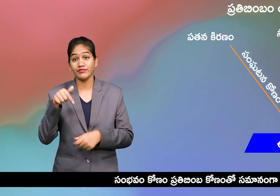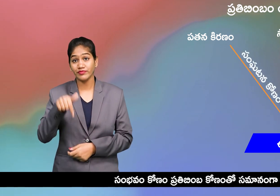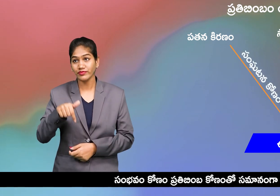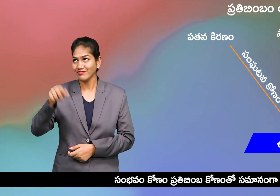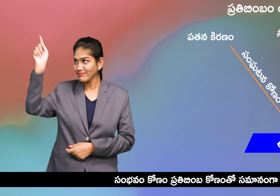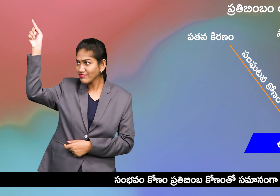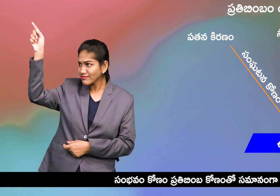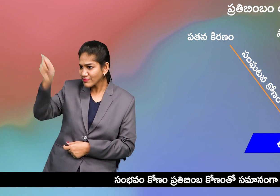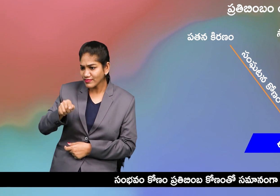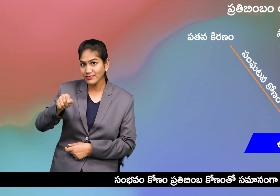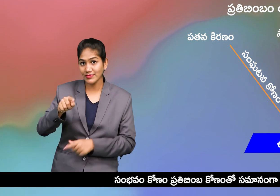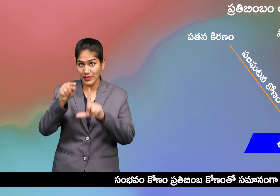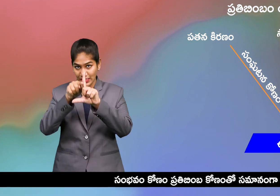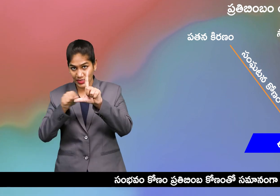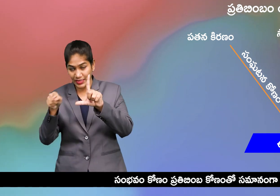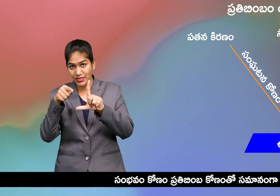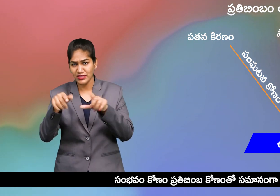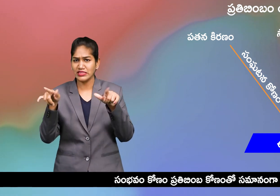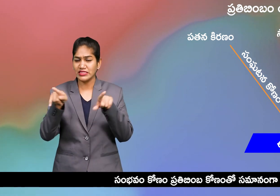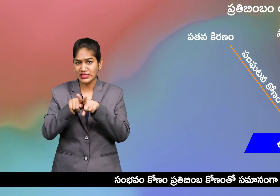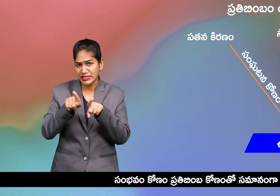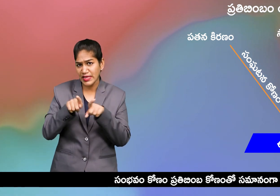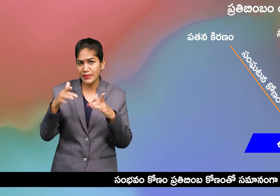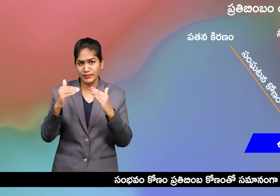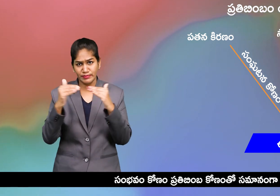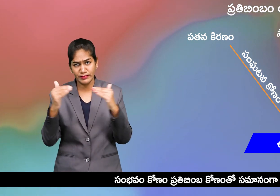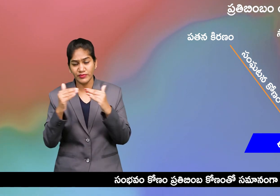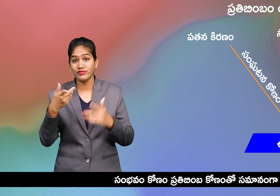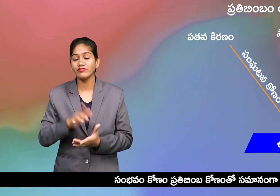సంభవ కోణం ప్రతిబింబ కోణంతో సమానంగా ఉంటుంది.